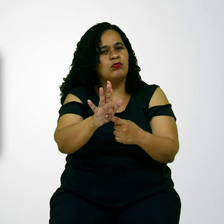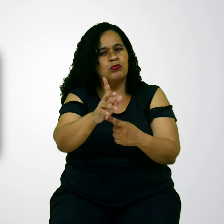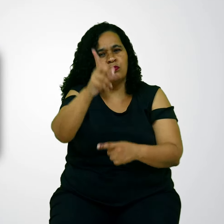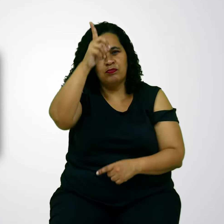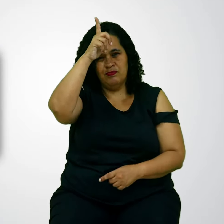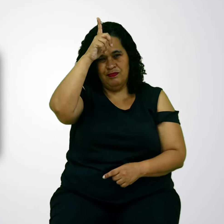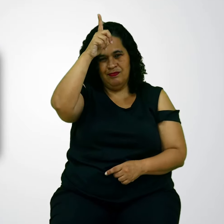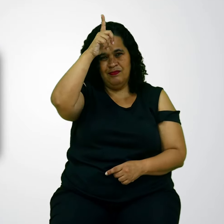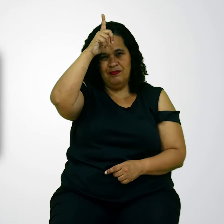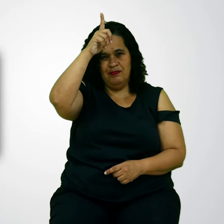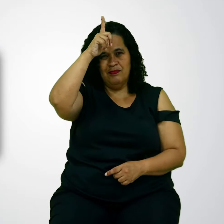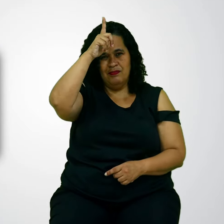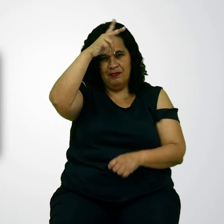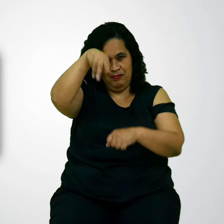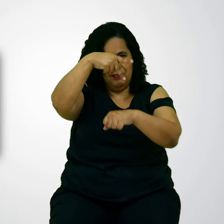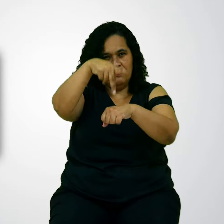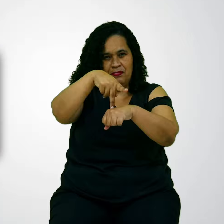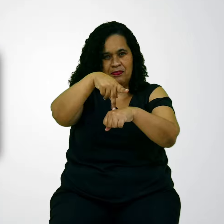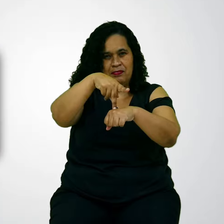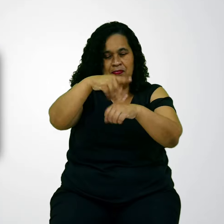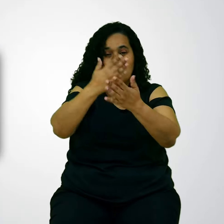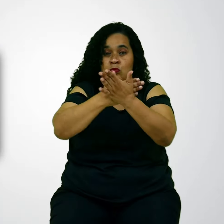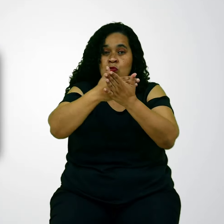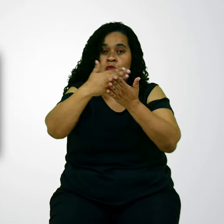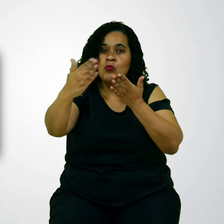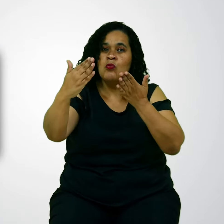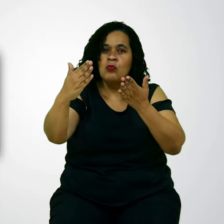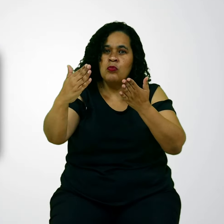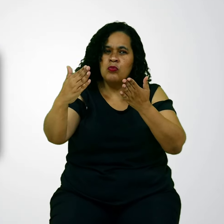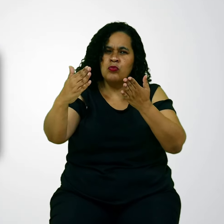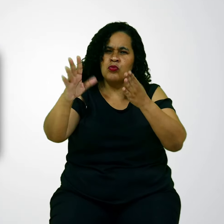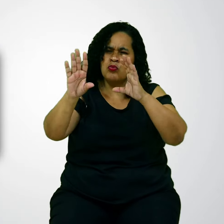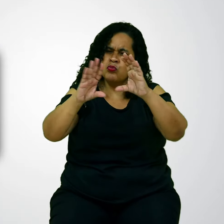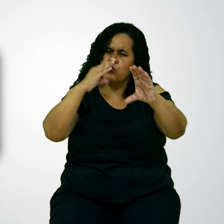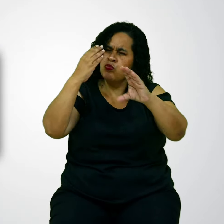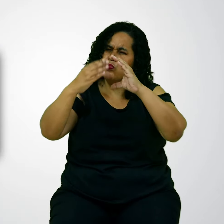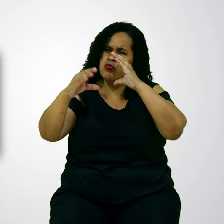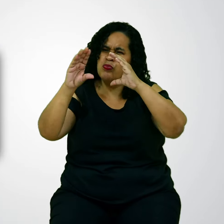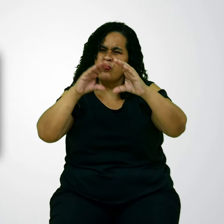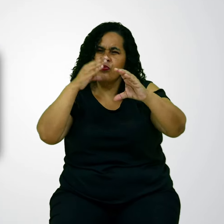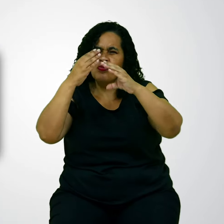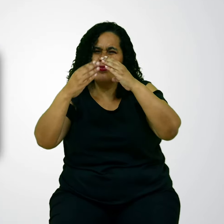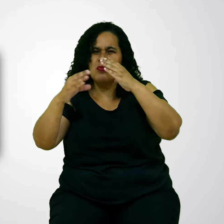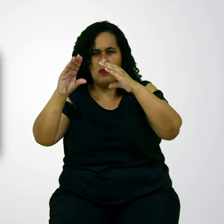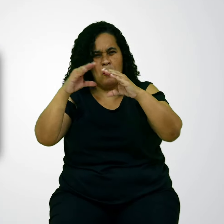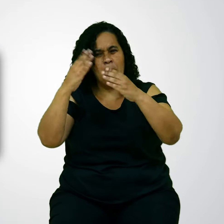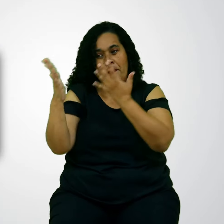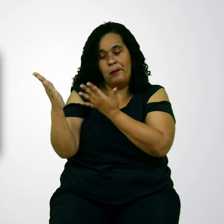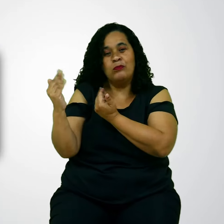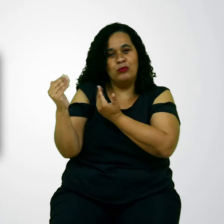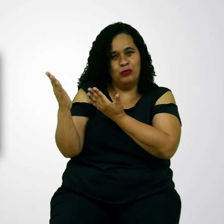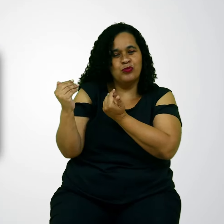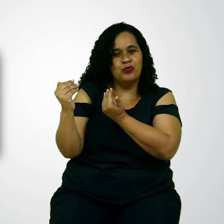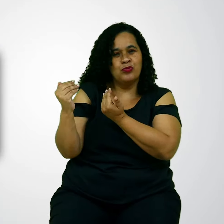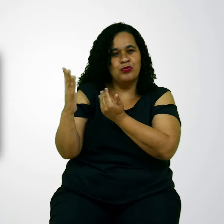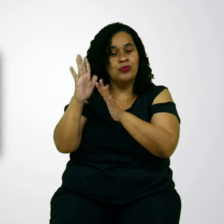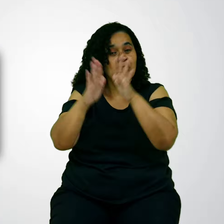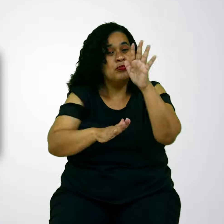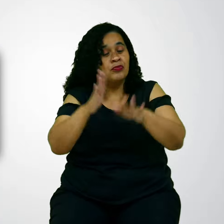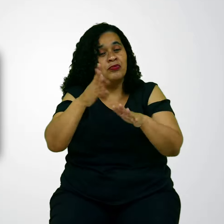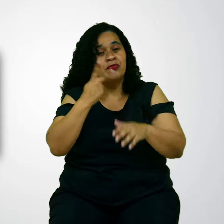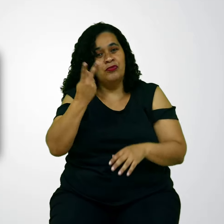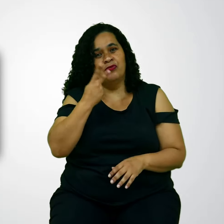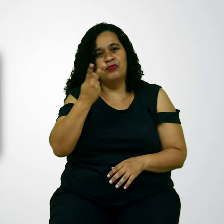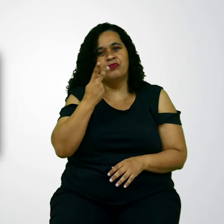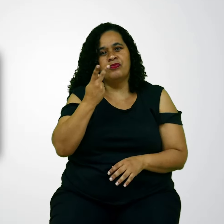daqueles jovens. Coração sincero, coração diante de Deus. Então, assim, às vezes a gente fala assim, olha, é aquilo que a gente